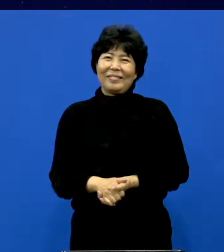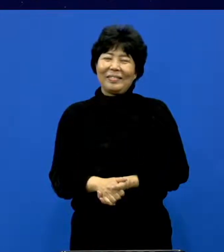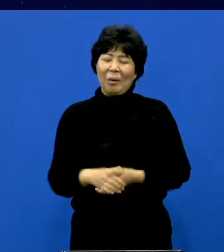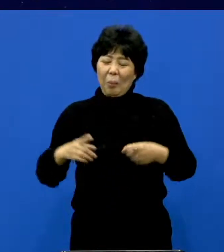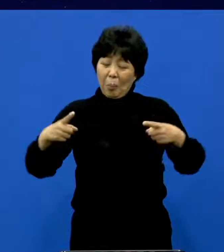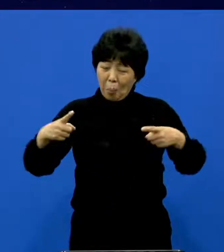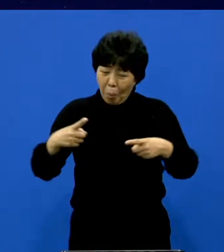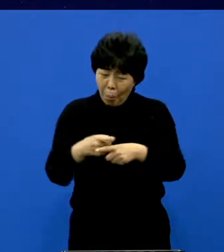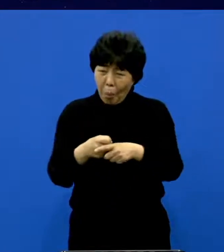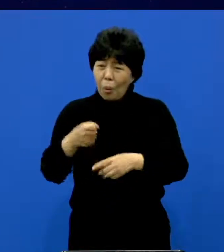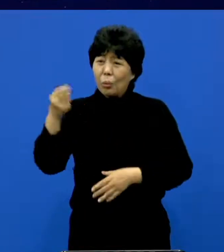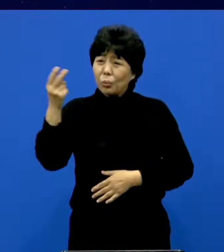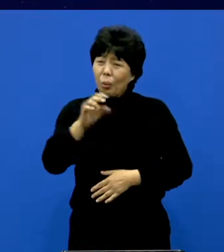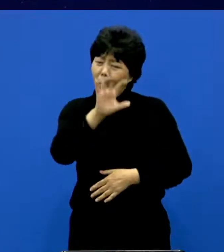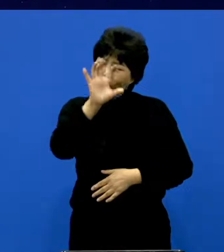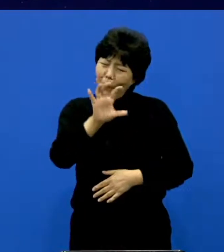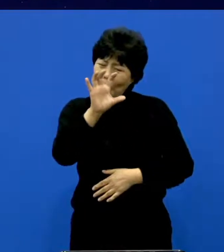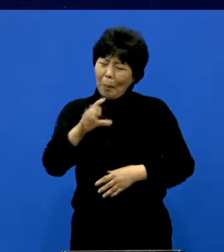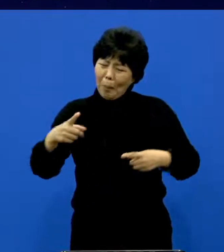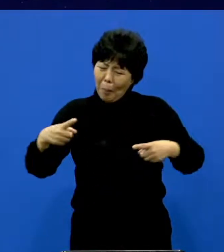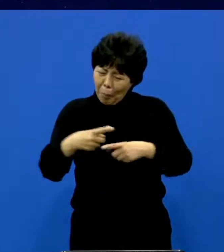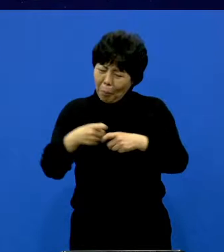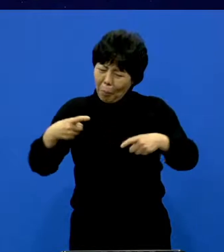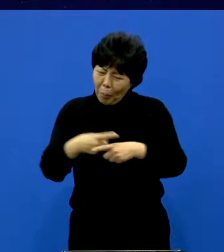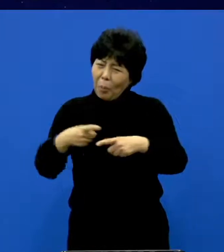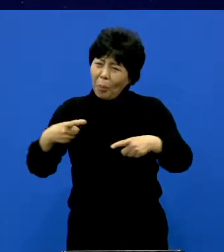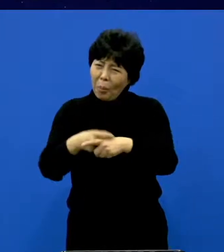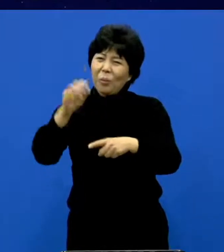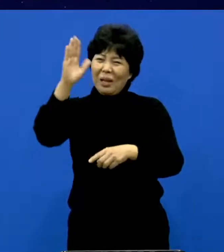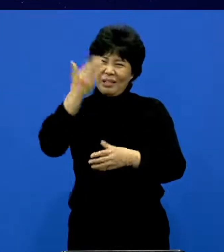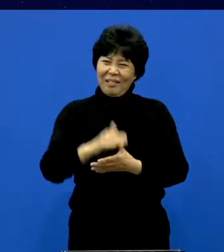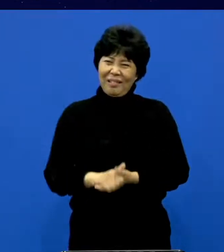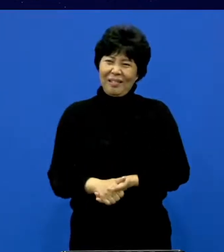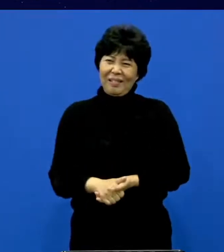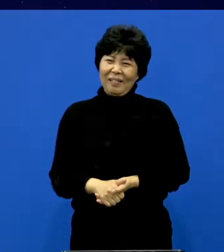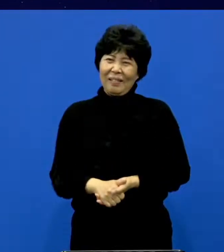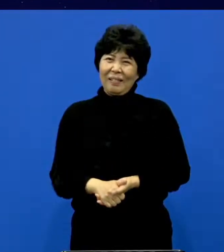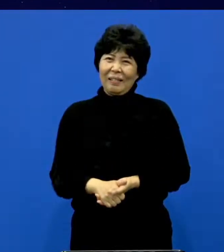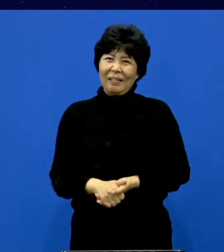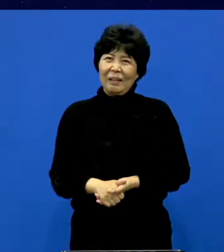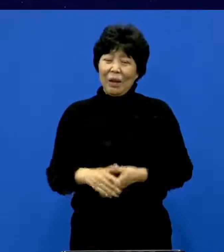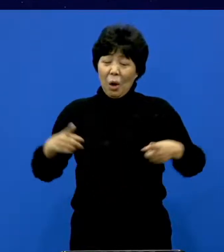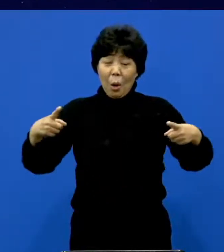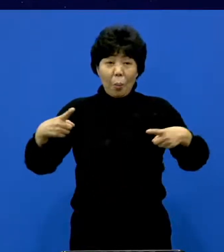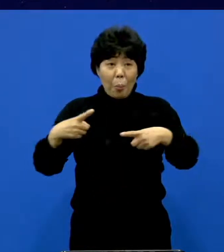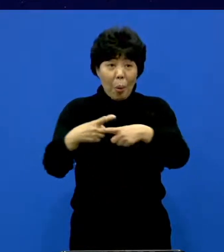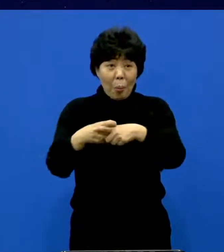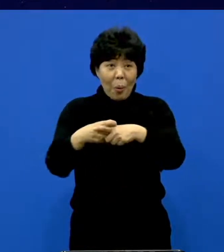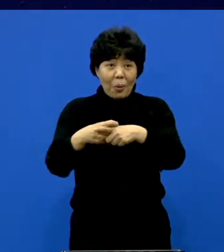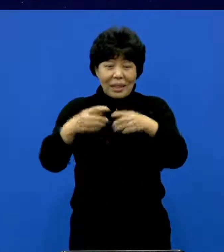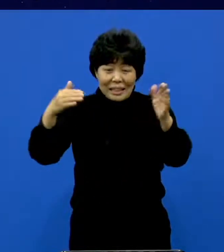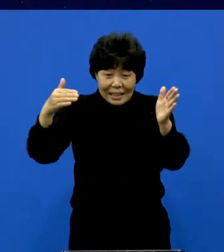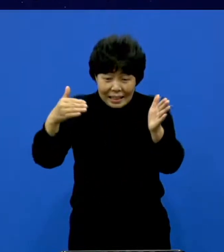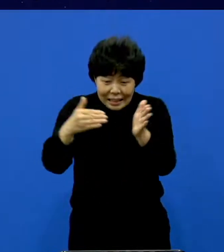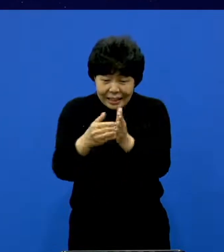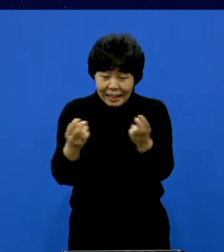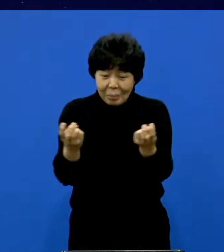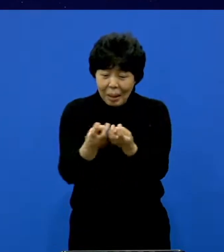보복은 또 다른 보복을 낳습니다. 보복을 끝내는 비결은 보복이 아니에요. 보복을 끝내는 비결은 나에게서 끝을 내는